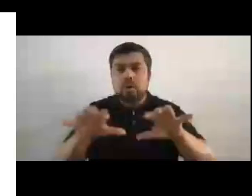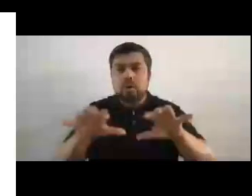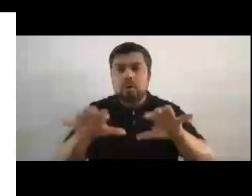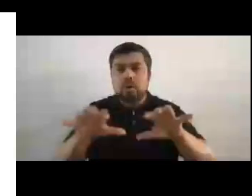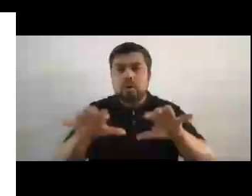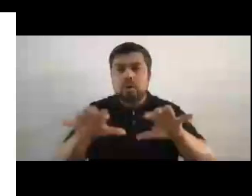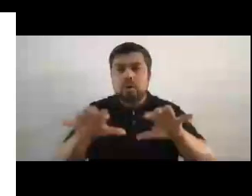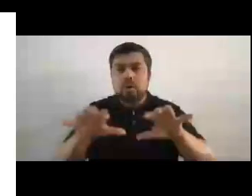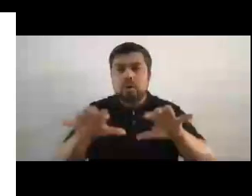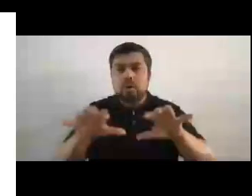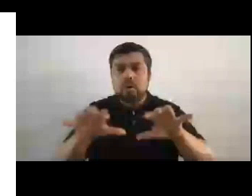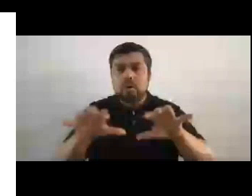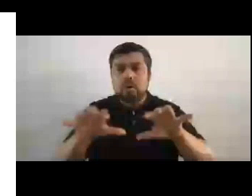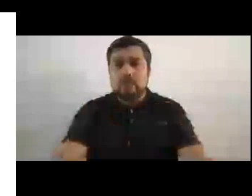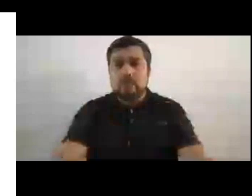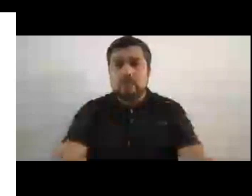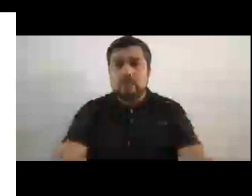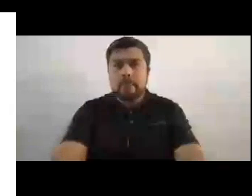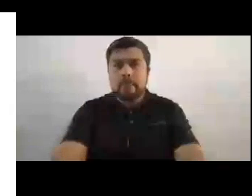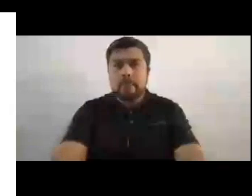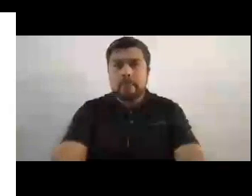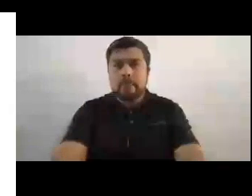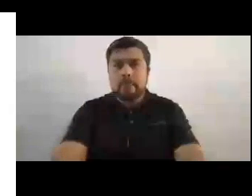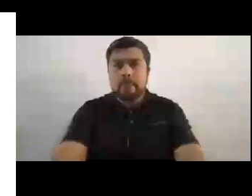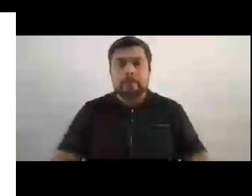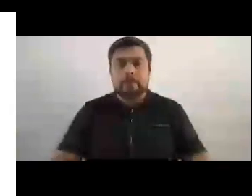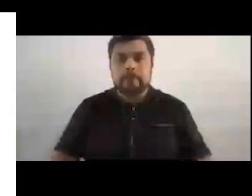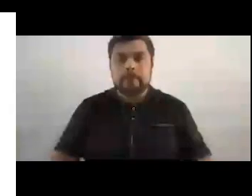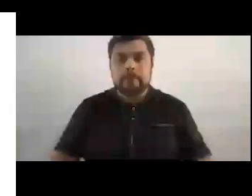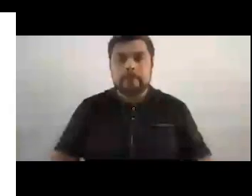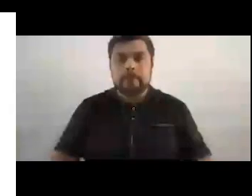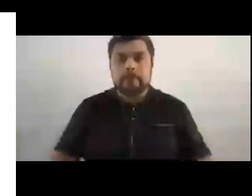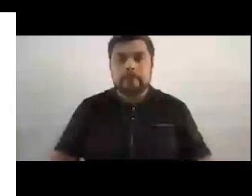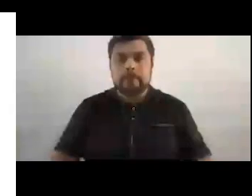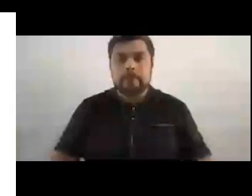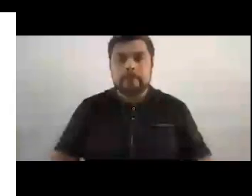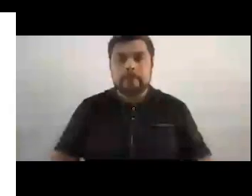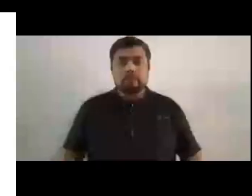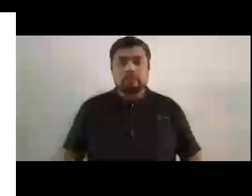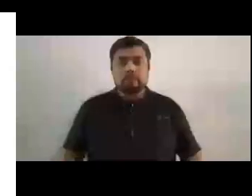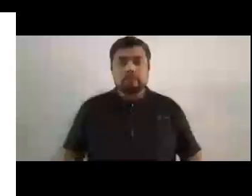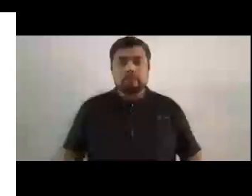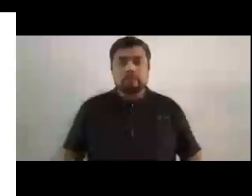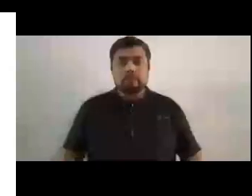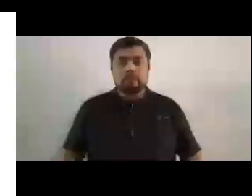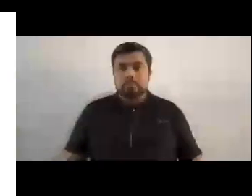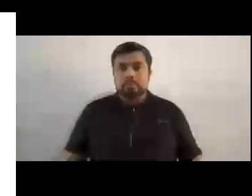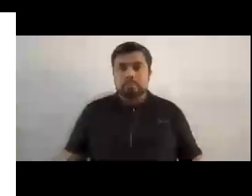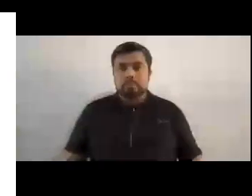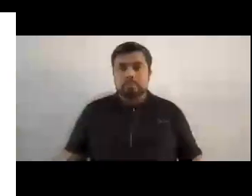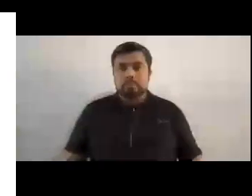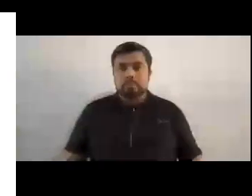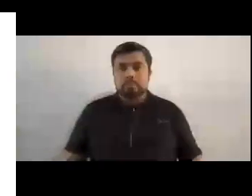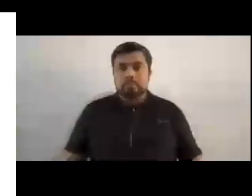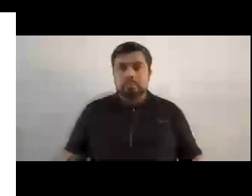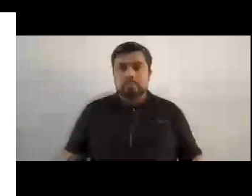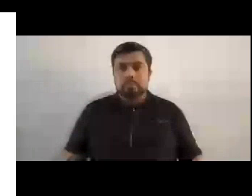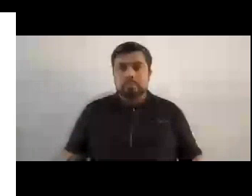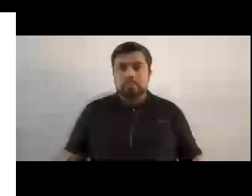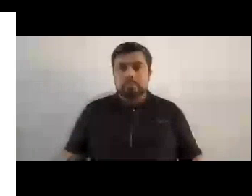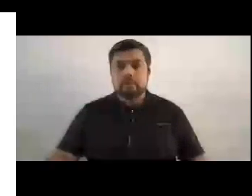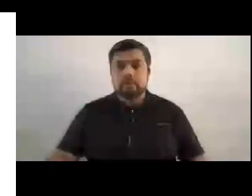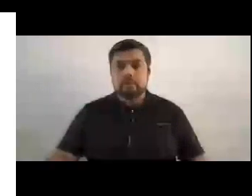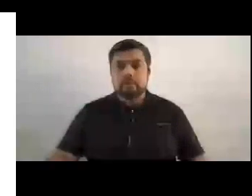el intérprete se ve muy pixelado, no se logra ver bien. No sé si es mala señal. Ah,